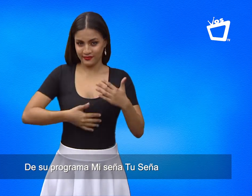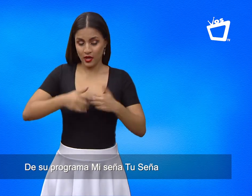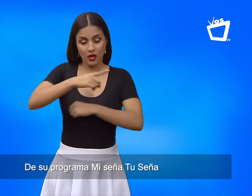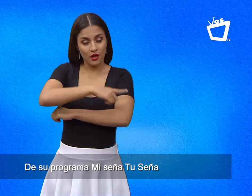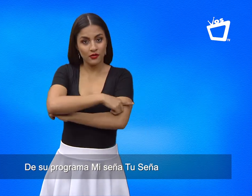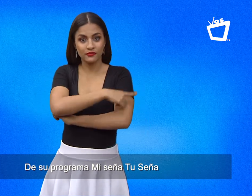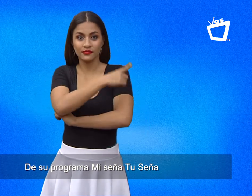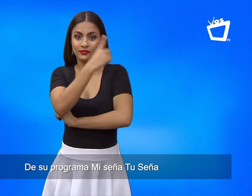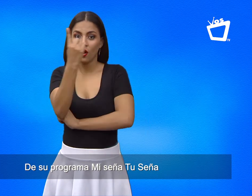Seña.